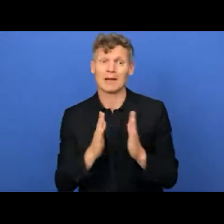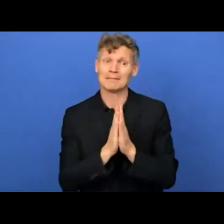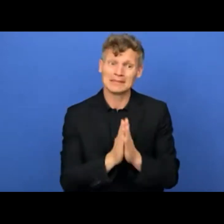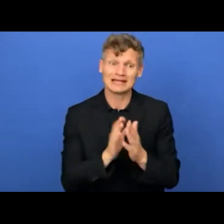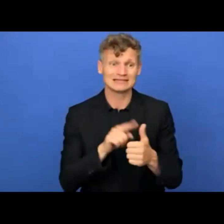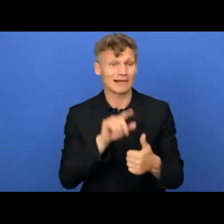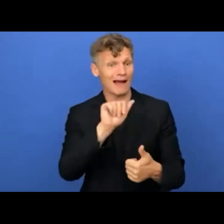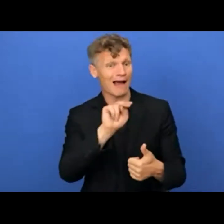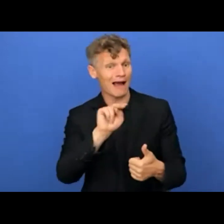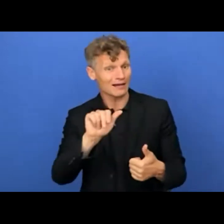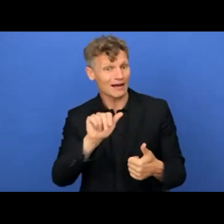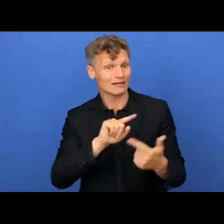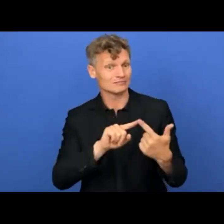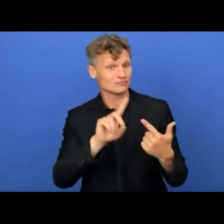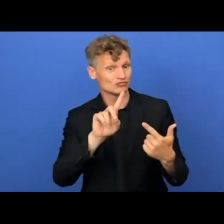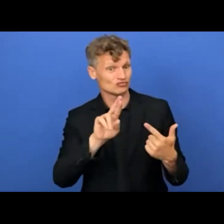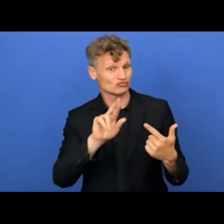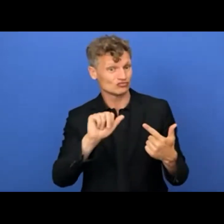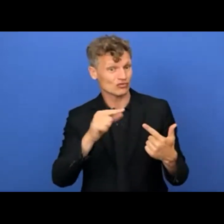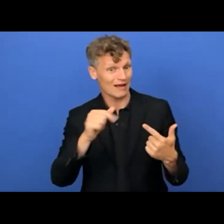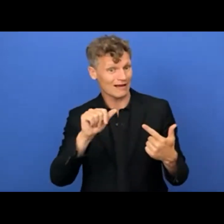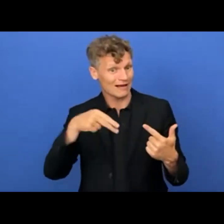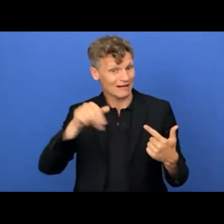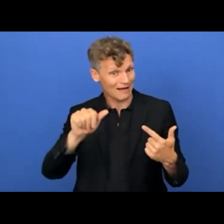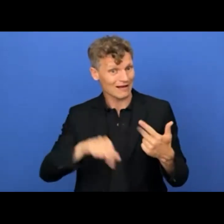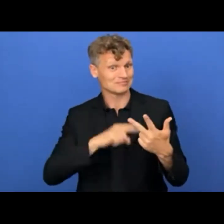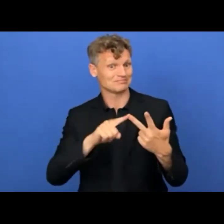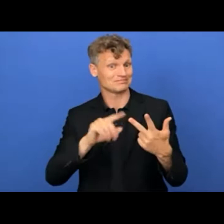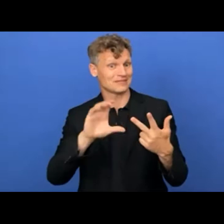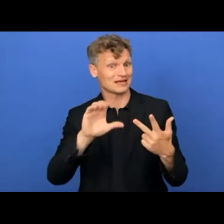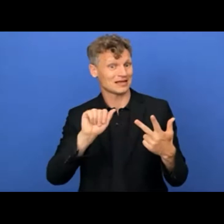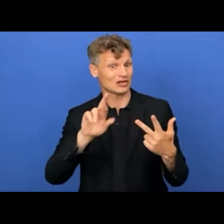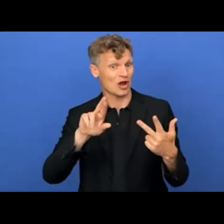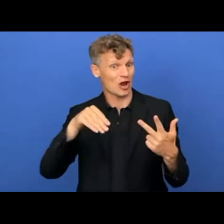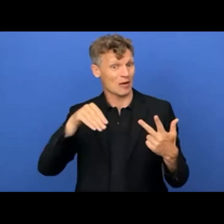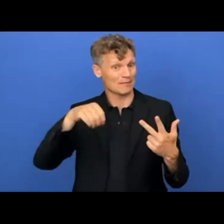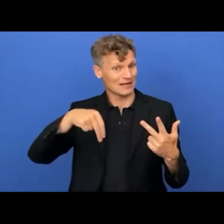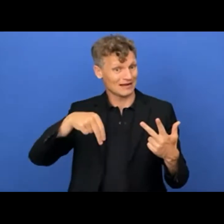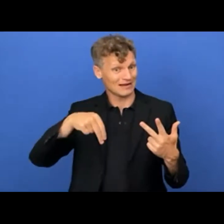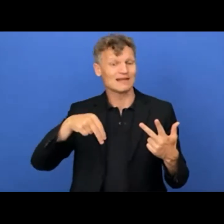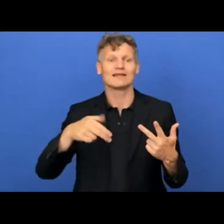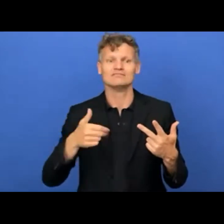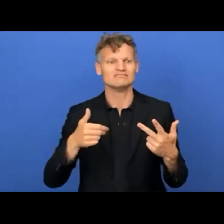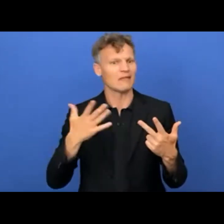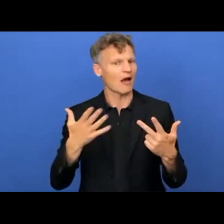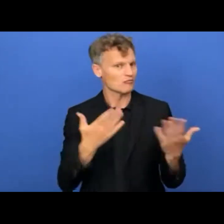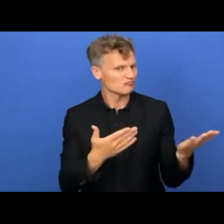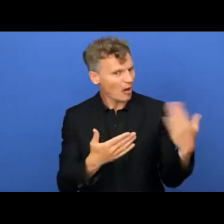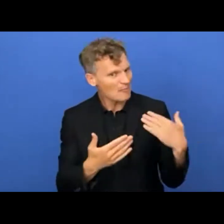webinaire. Donc, Anna Bagana, Carmen, je vous invite à nous rejoindre dans cette session et nous